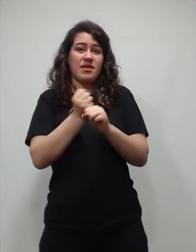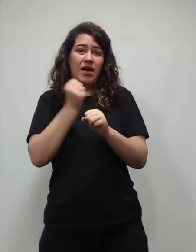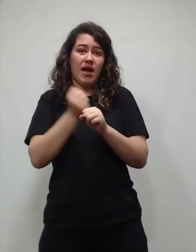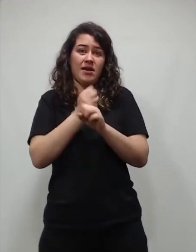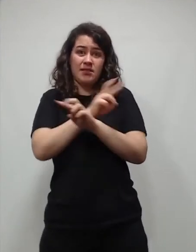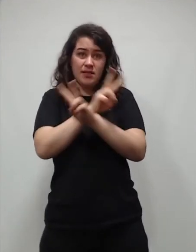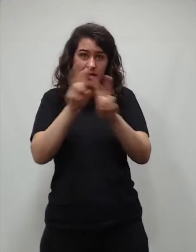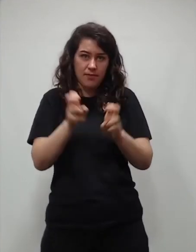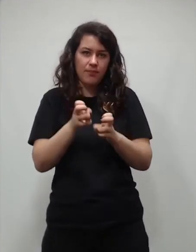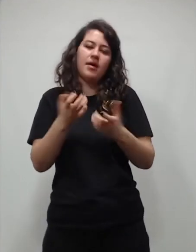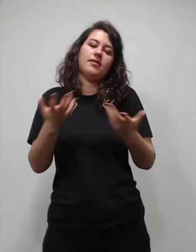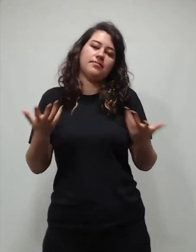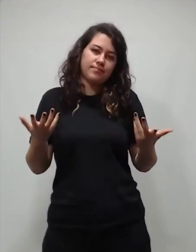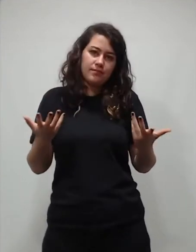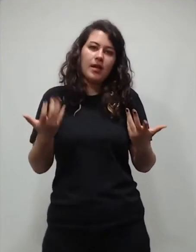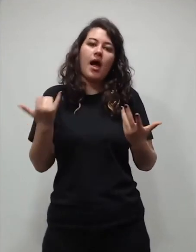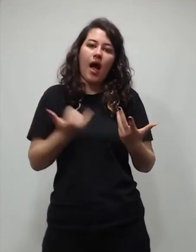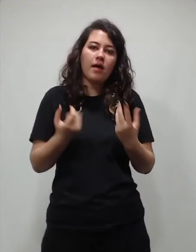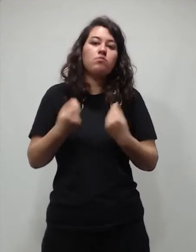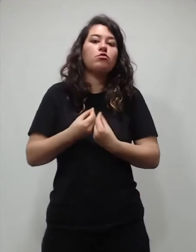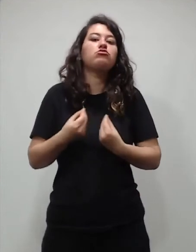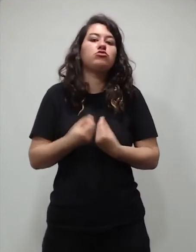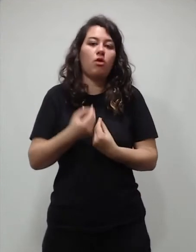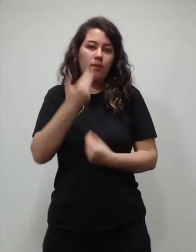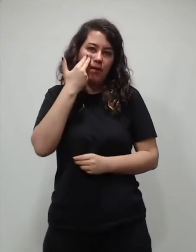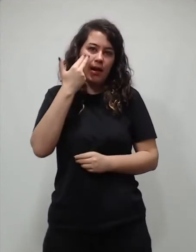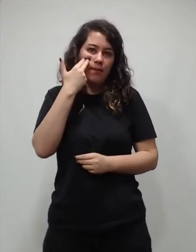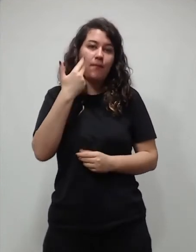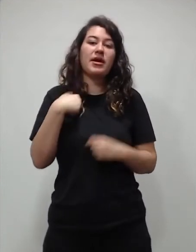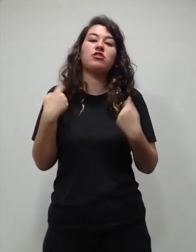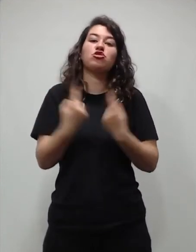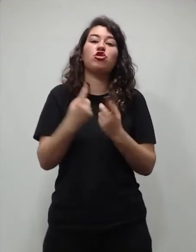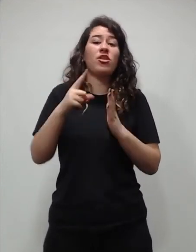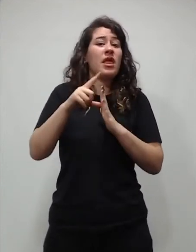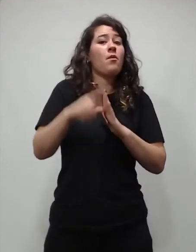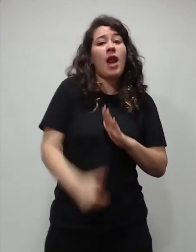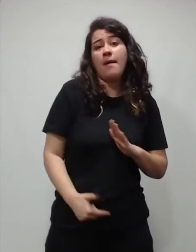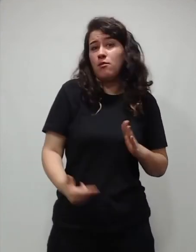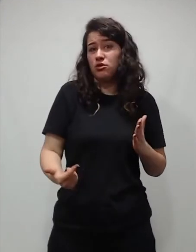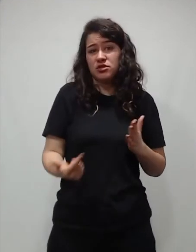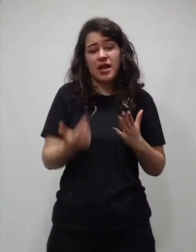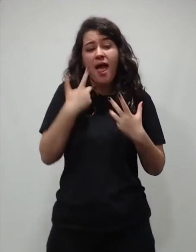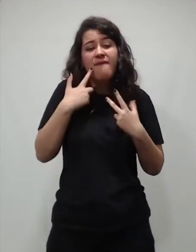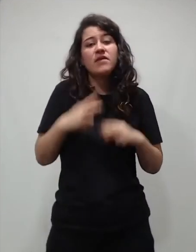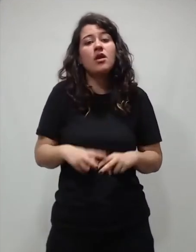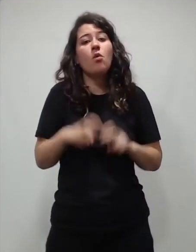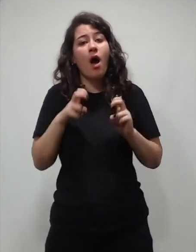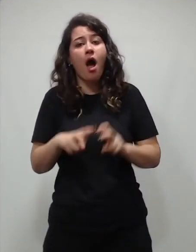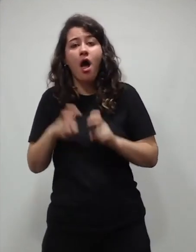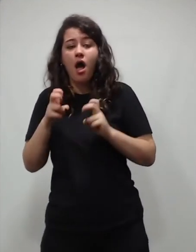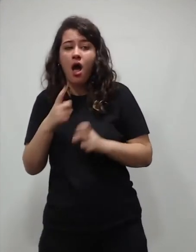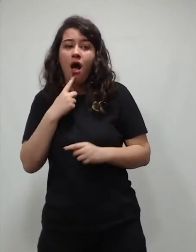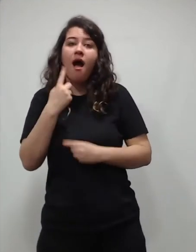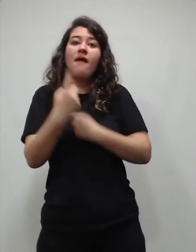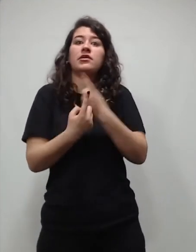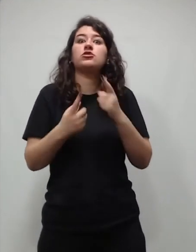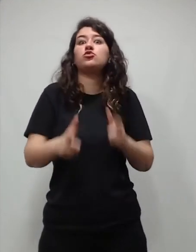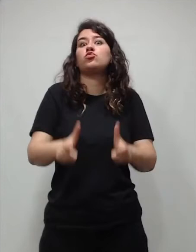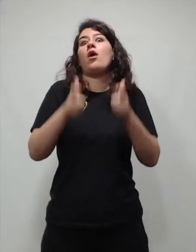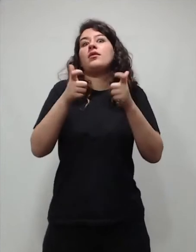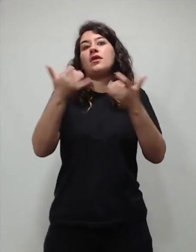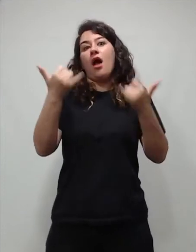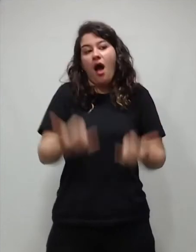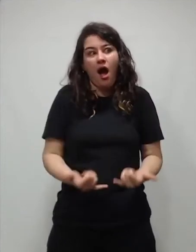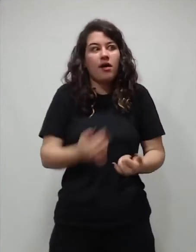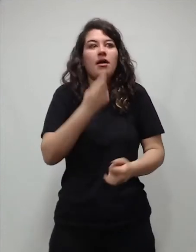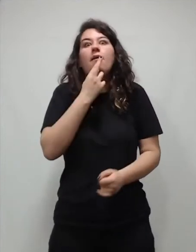esto trae otras problemáticas porque demoramos mucho tiempo y a veces con suerte llegamos a algún